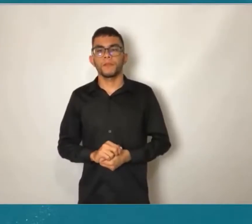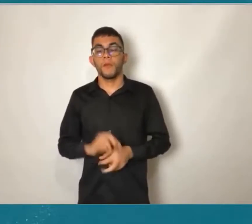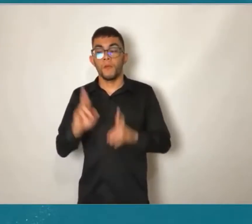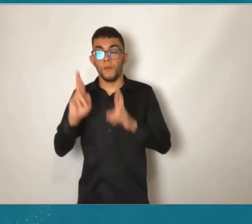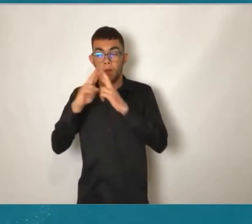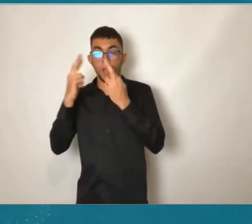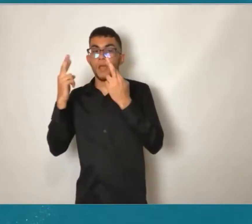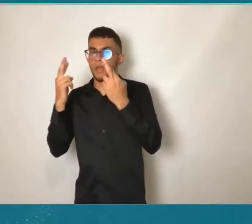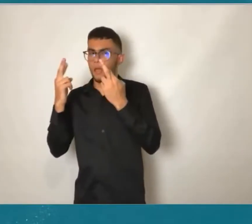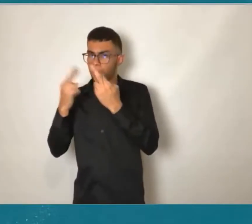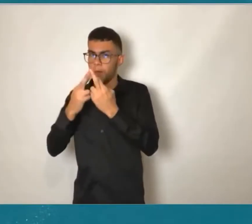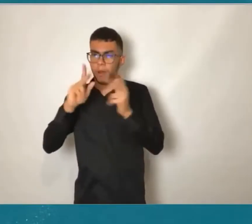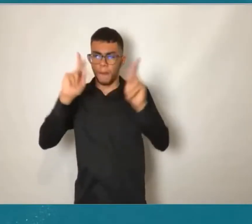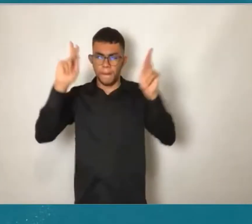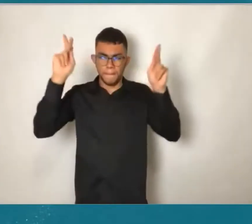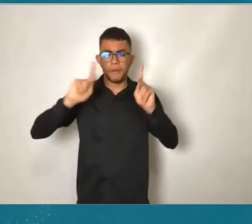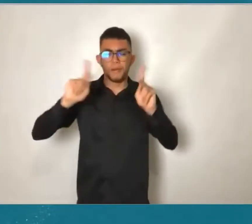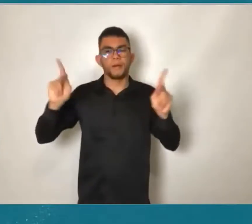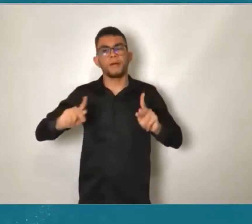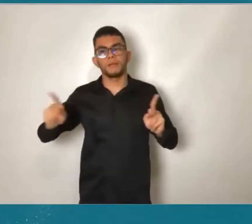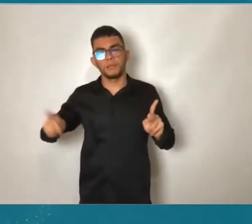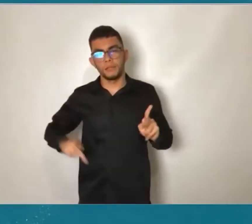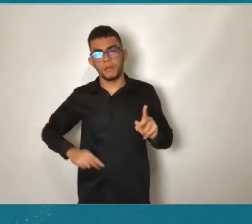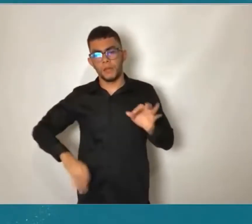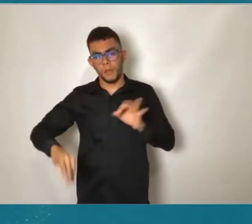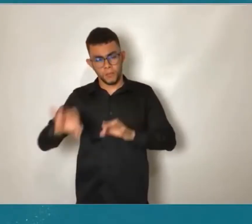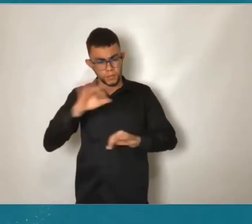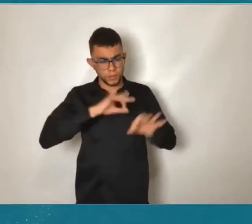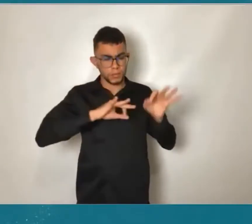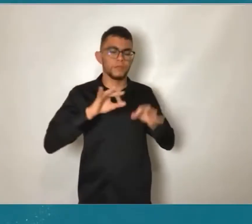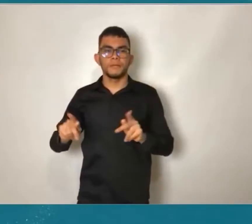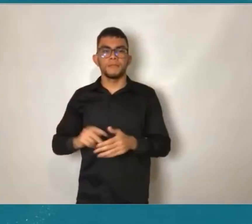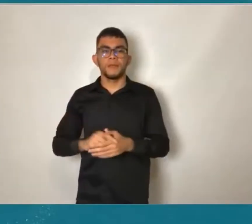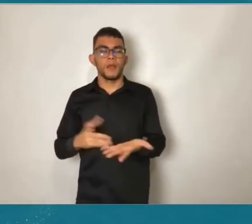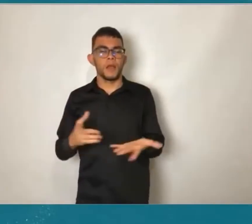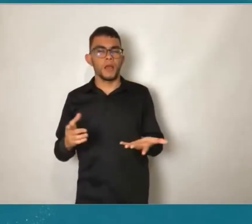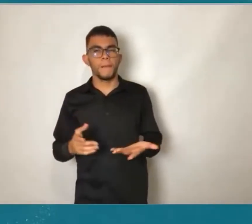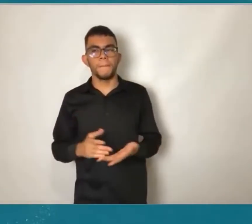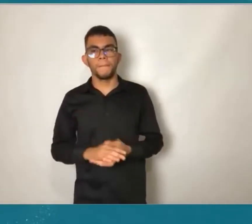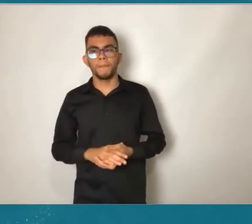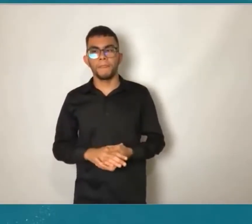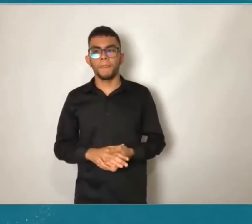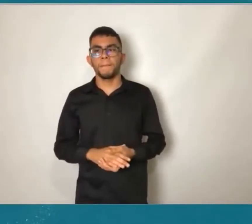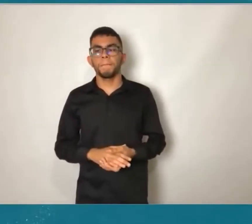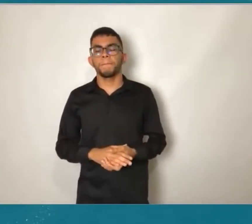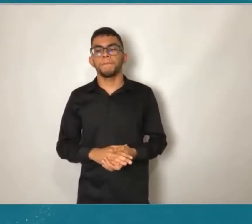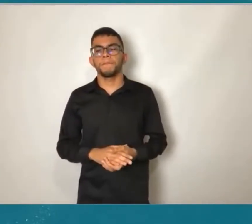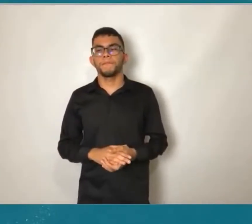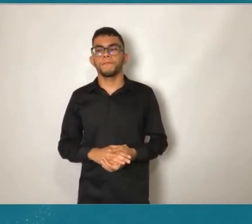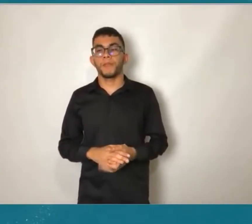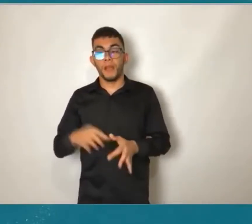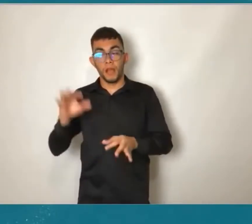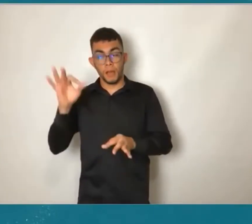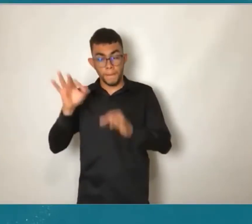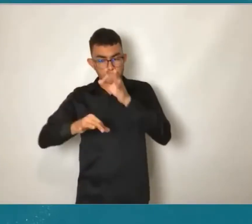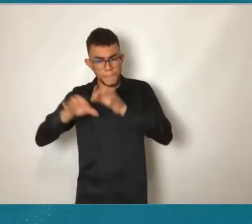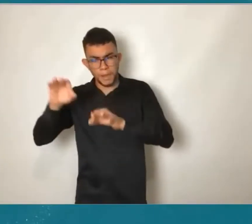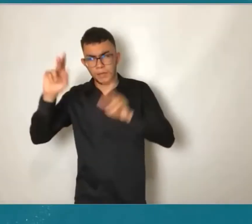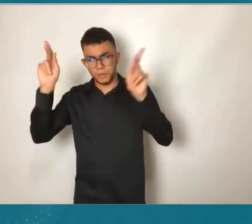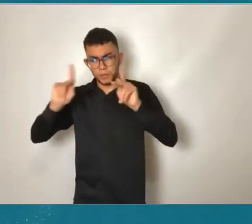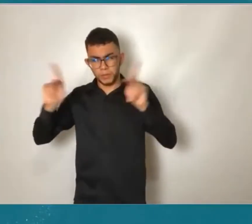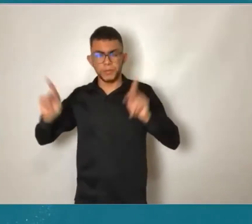plano espiritual. Muito bem, então esse filho, de um lado é Jesus, por outro lado é o filho varão,